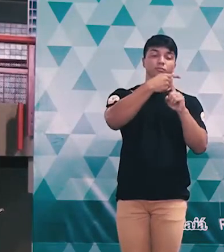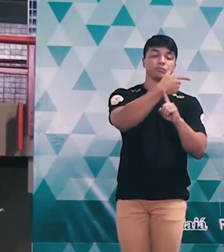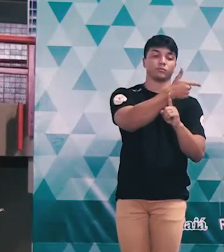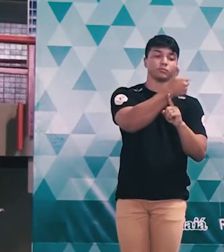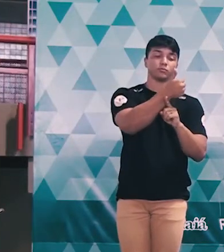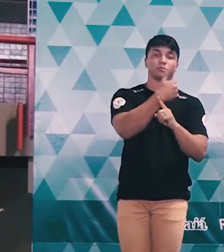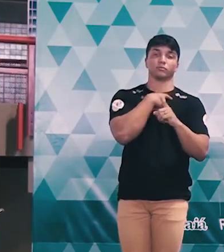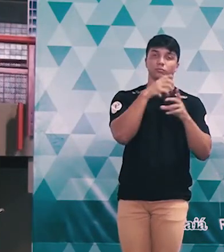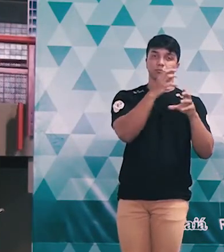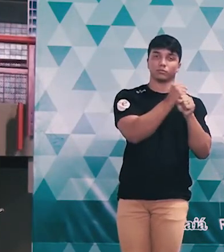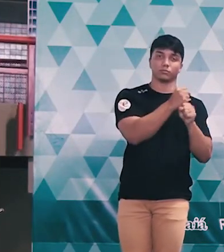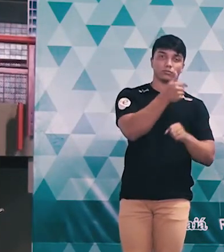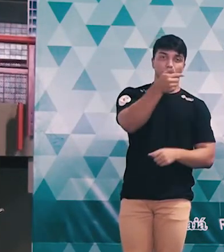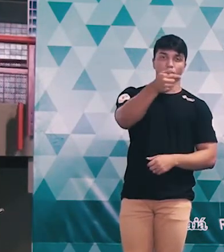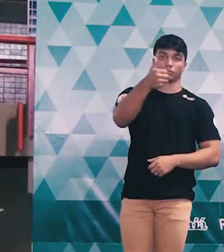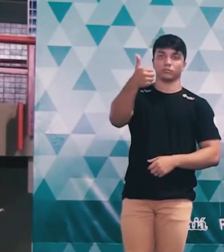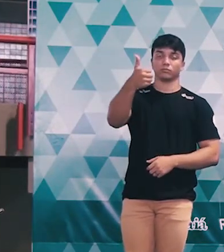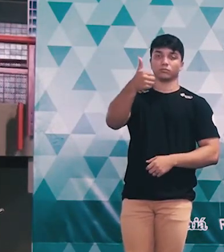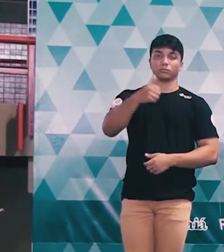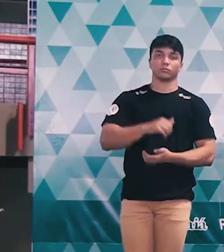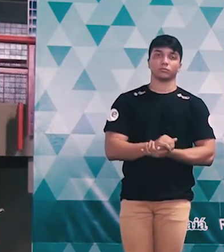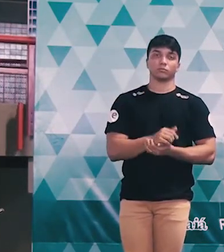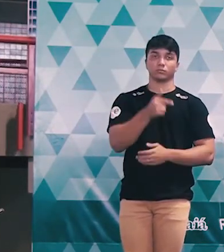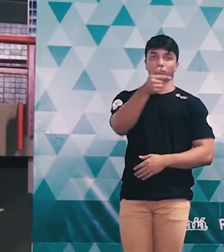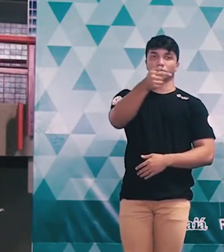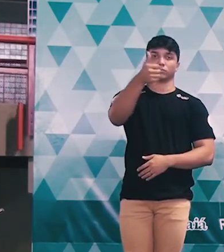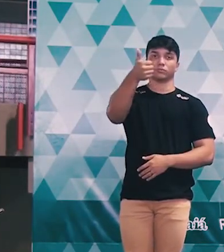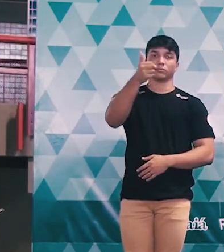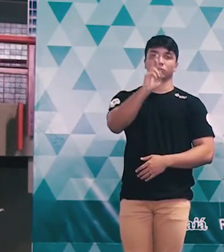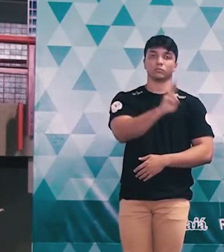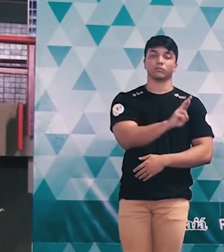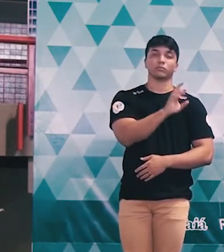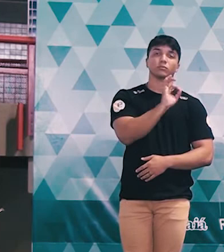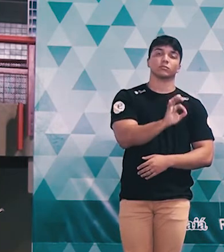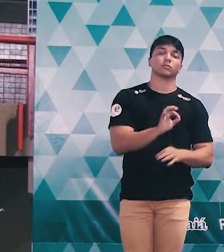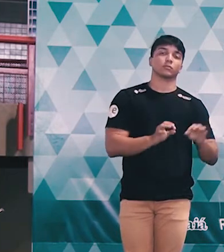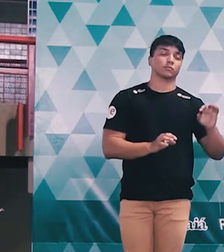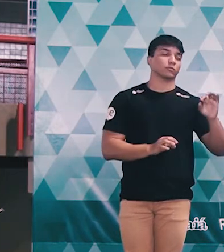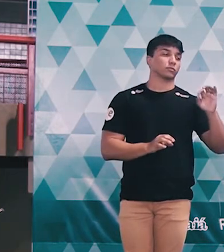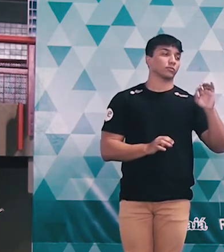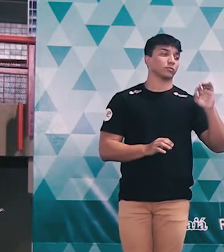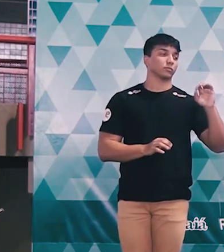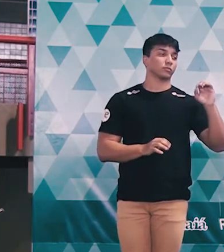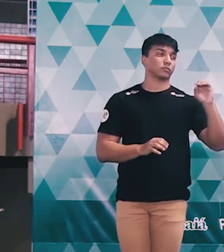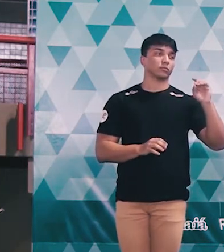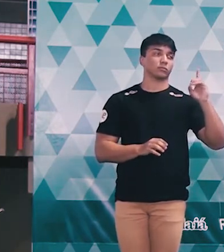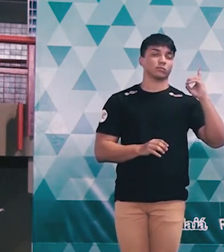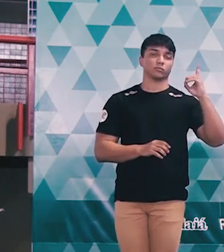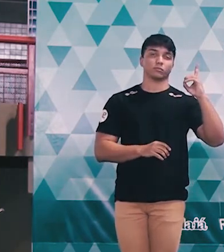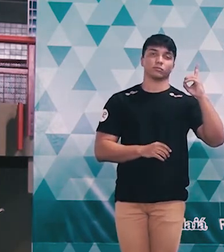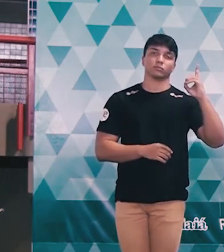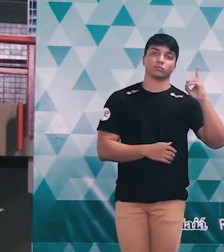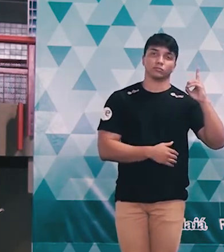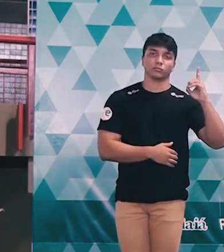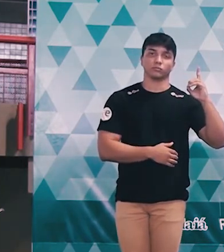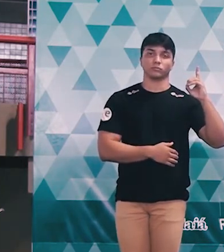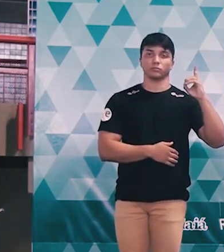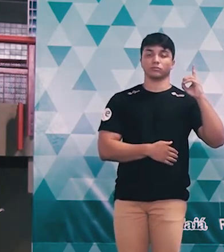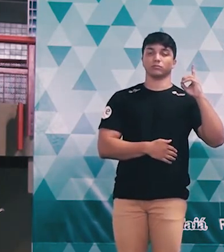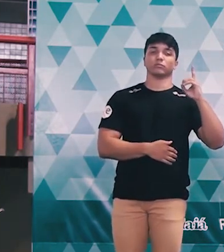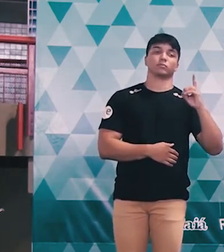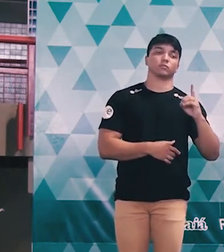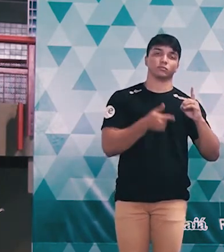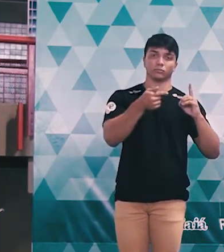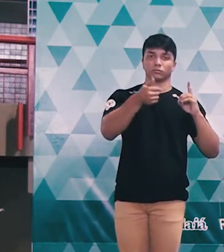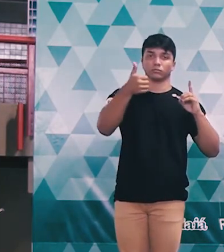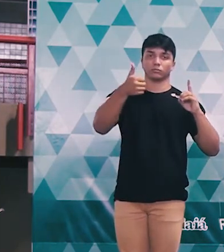vocês pegarem o TD de vocês, 71, a resposta correta vai ser a letra D de dado. 71.